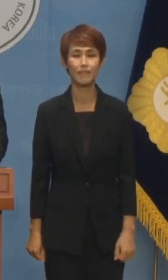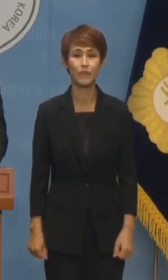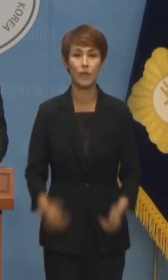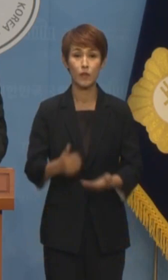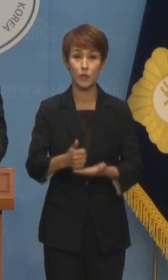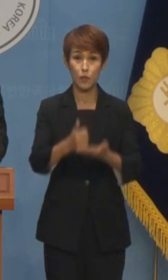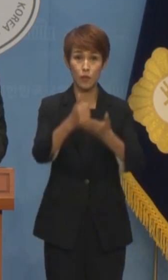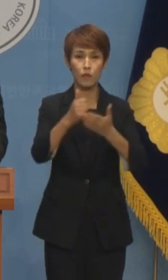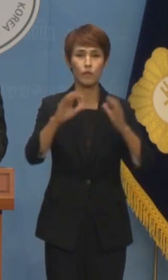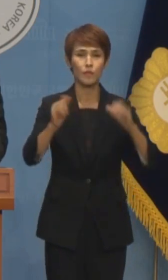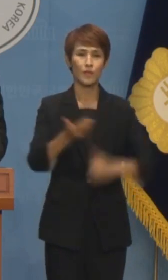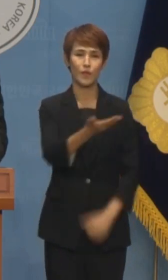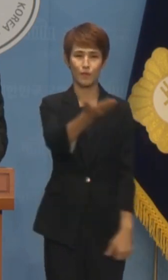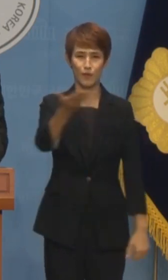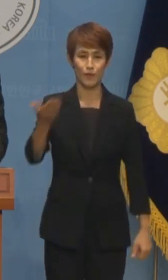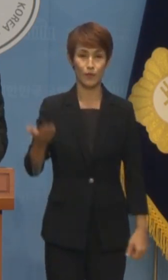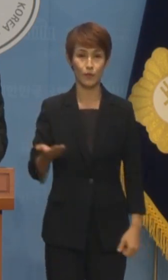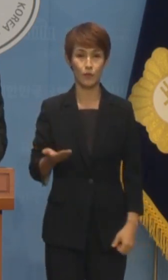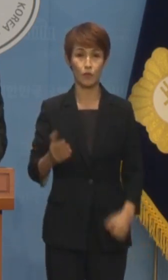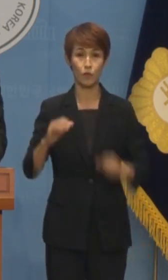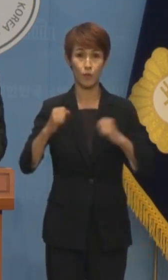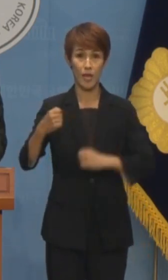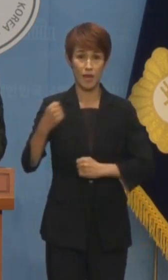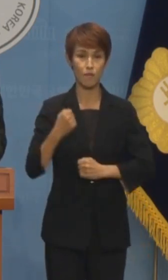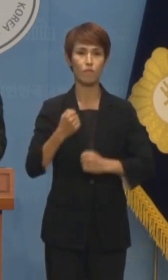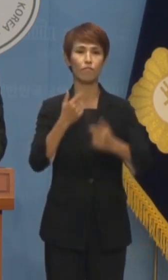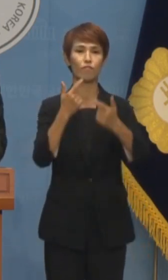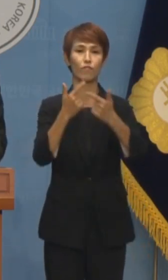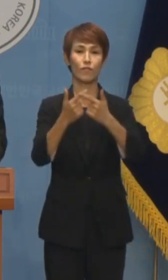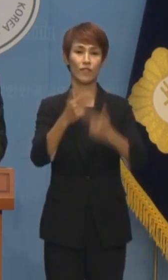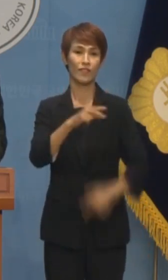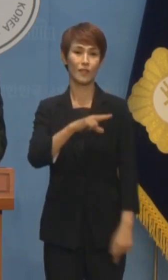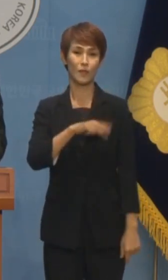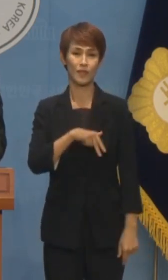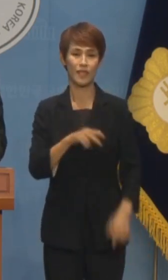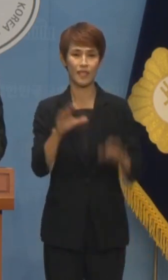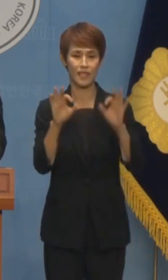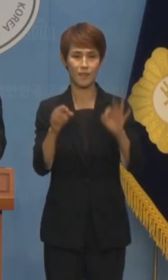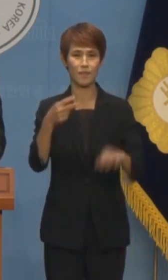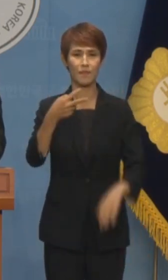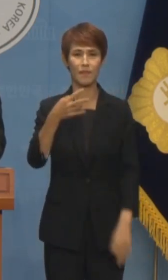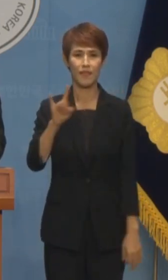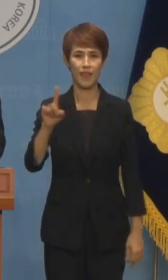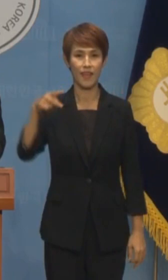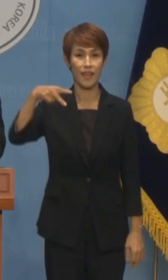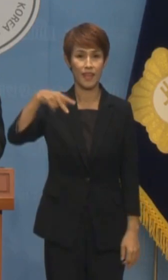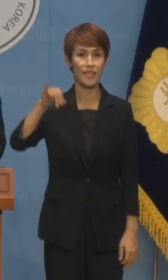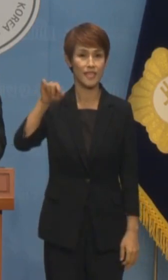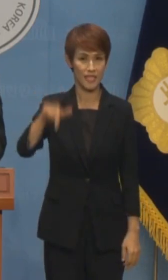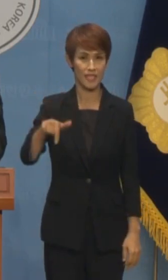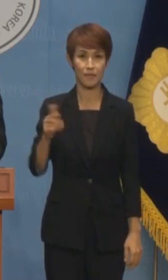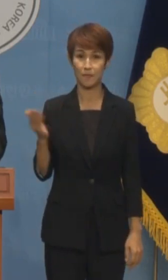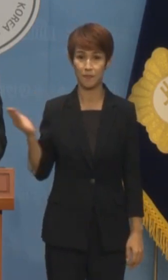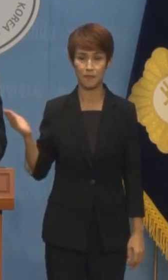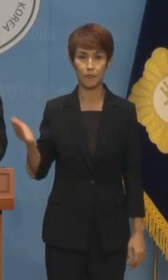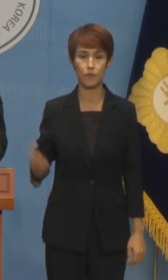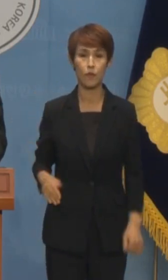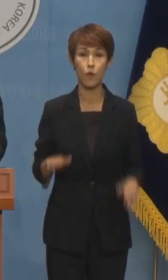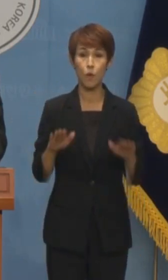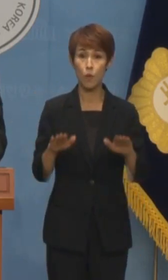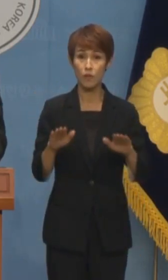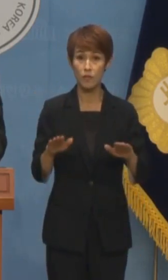존경하는 국민 여러분, 국민의힘 부산 사상구 국회의원 김대식입니다. 저는 오늘